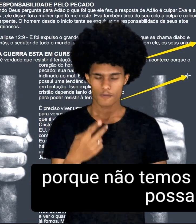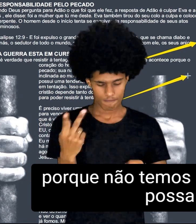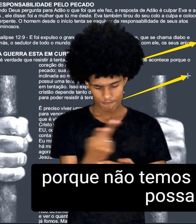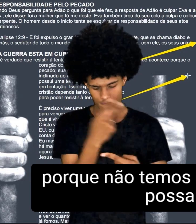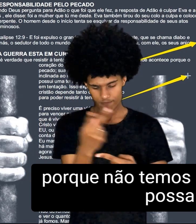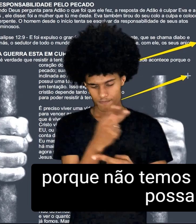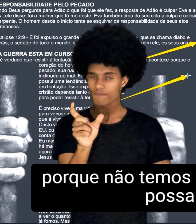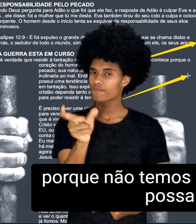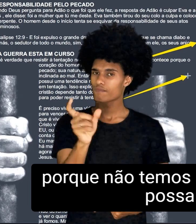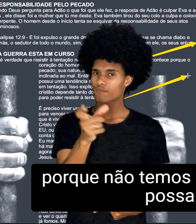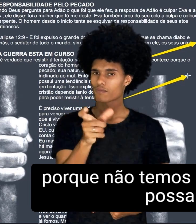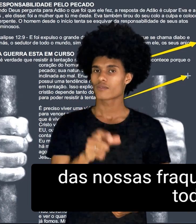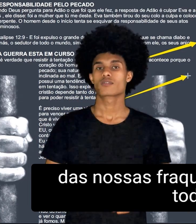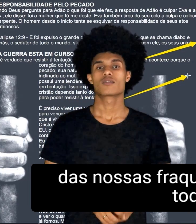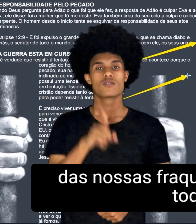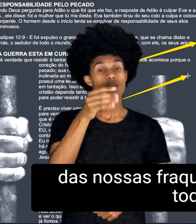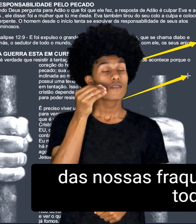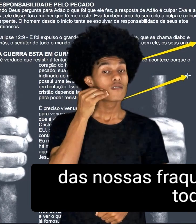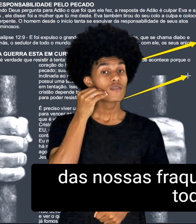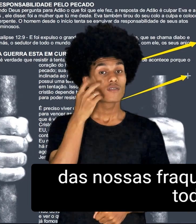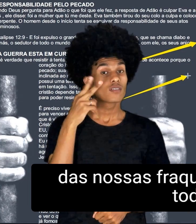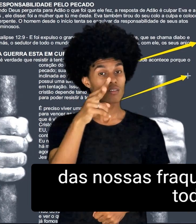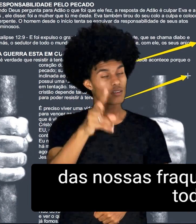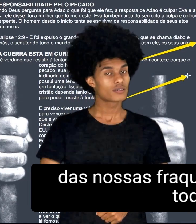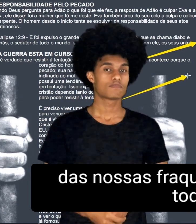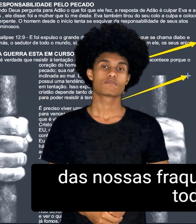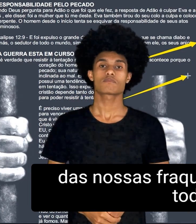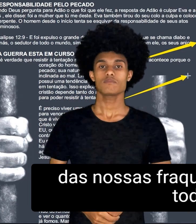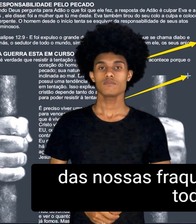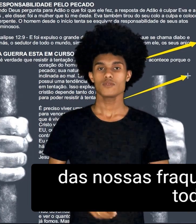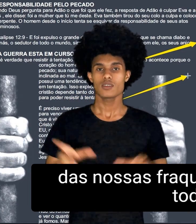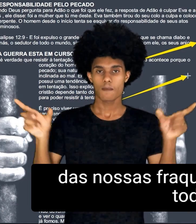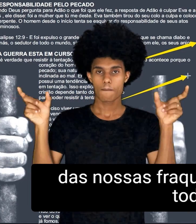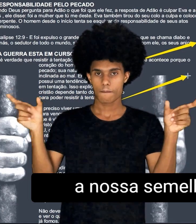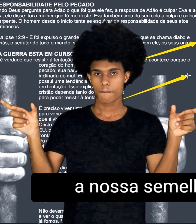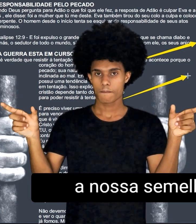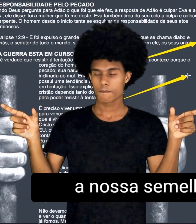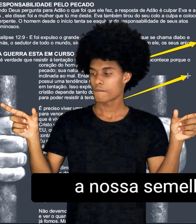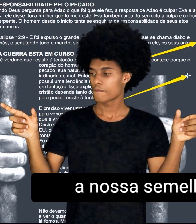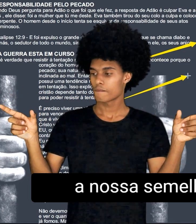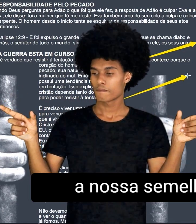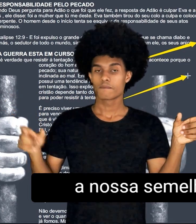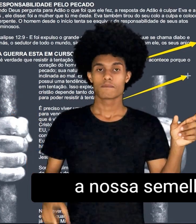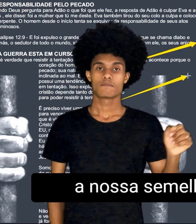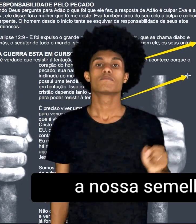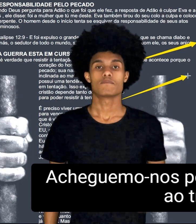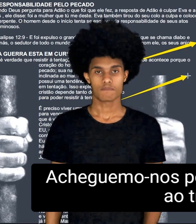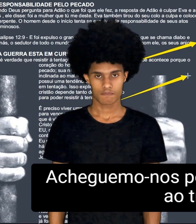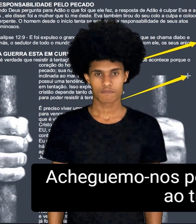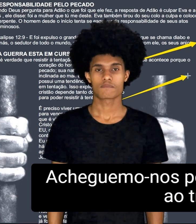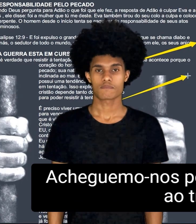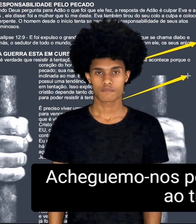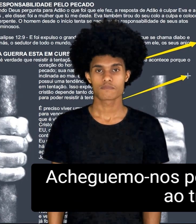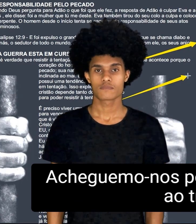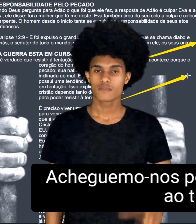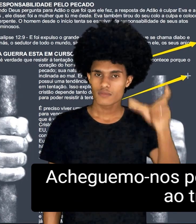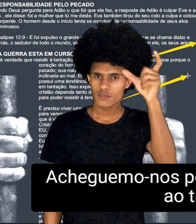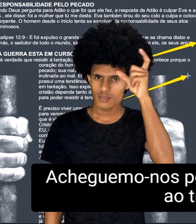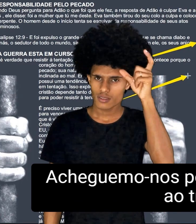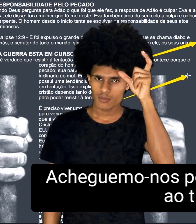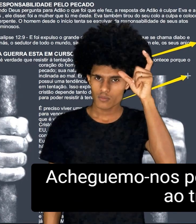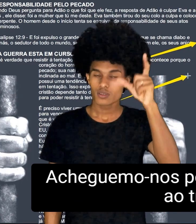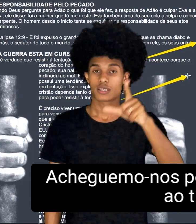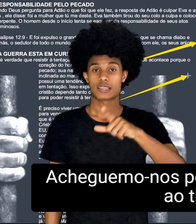sumo sacerdote que não possa compadecer de nossas fraquezas. Antes foi tentado em todas as coisas a nossa semelhança, mas sem pecado.